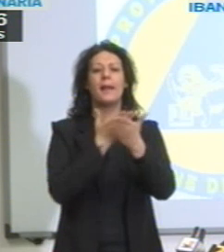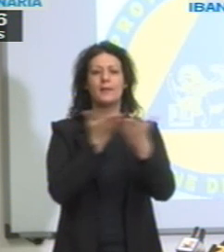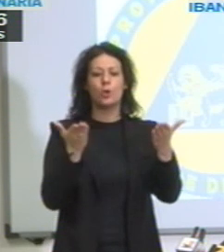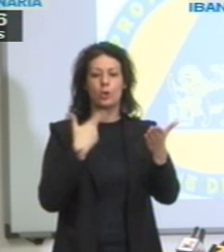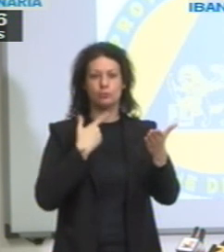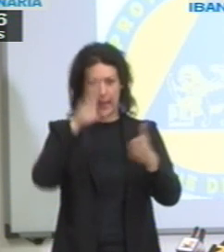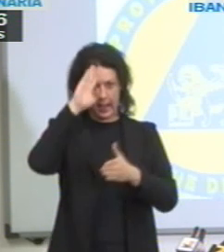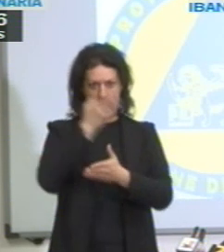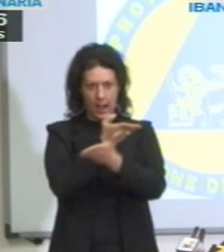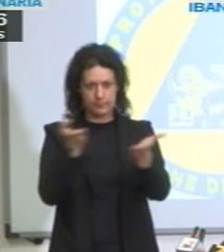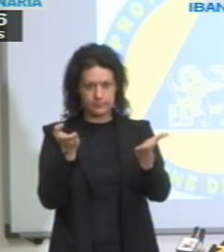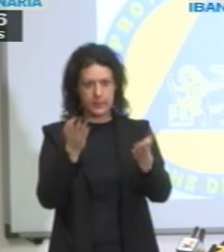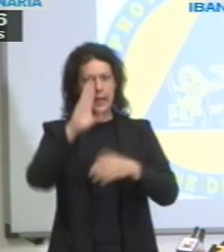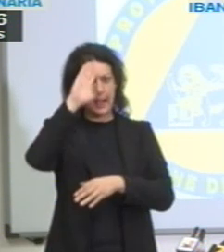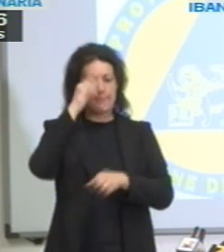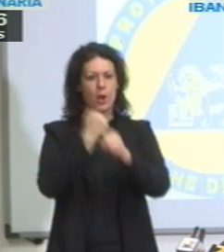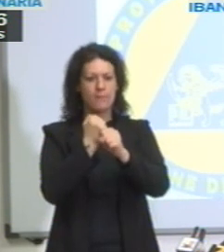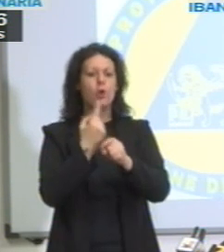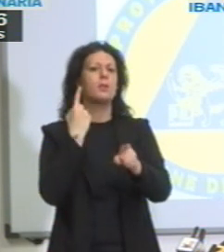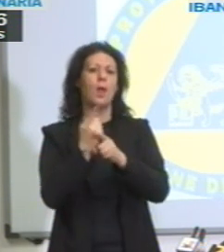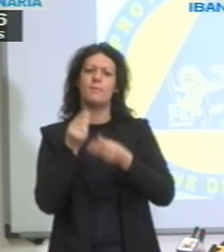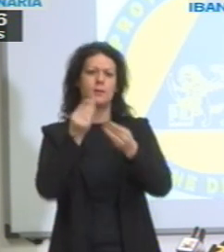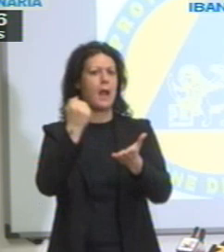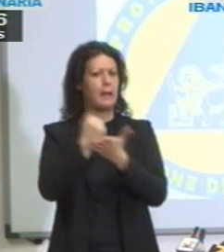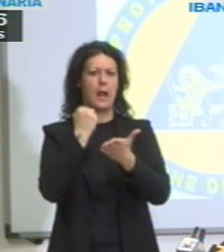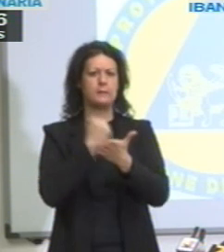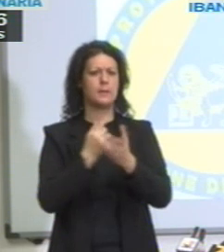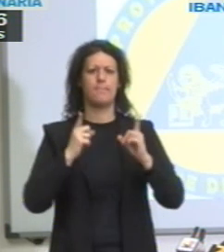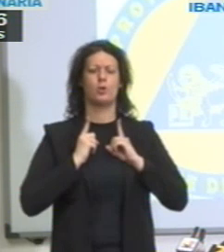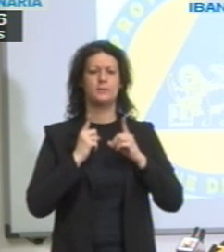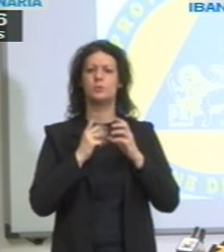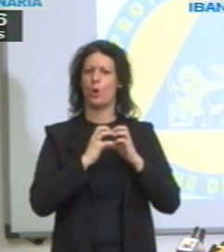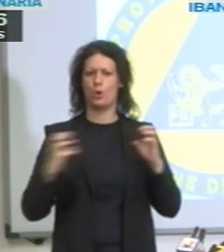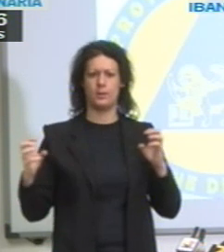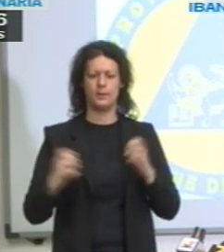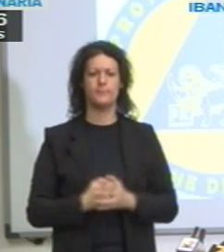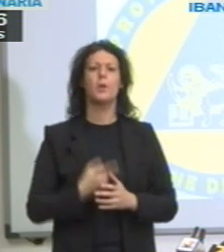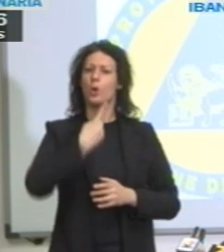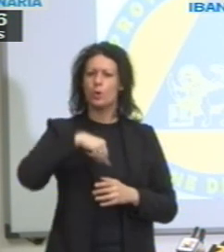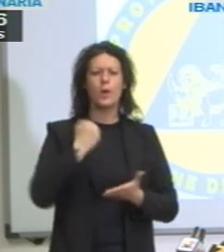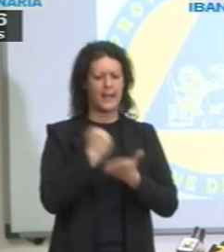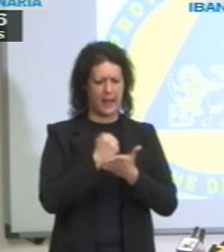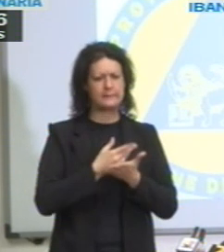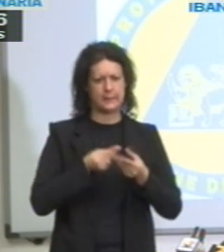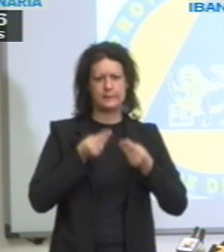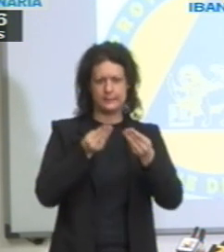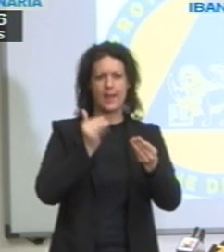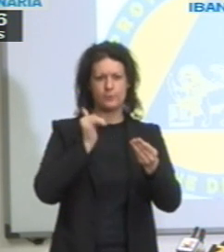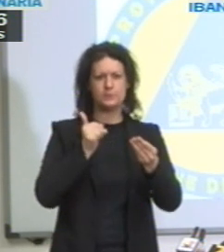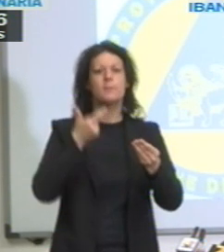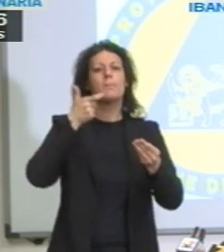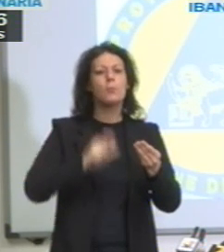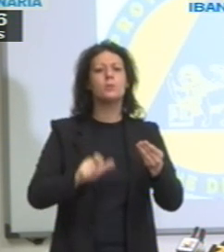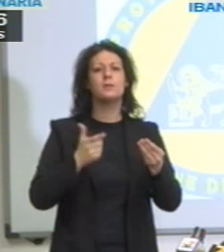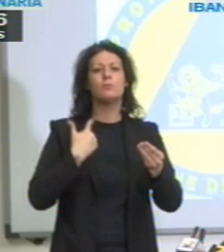devono comunque garantirgli le protezioni individuali. Noi le garantiamo, ma lo facciamo perché abbiamo messo in